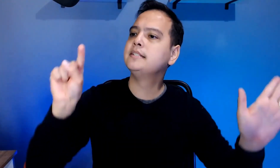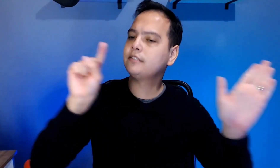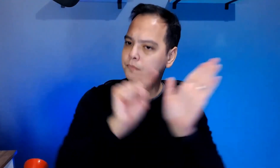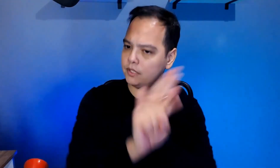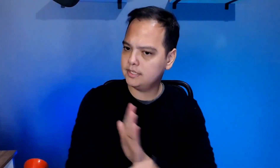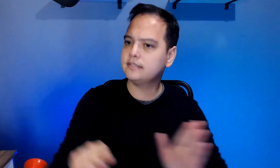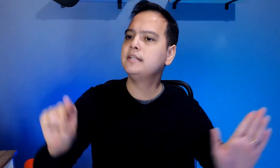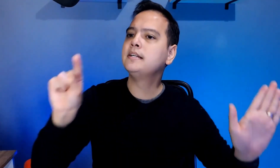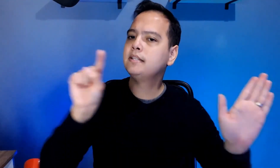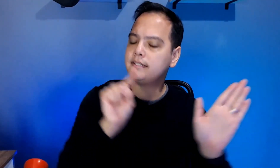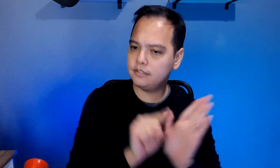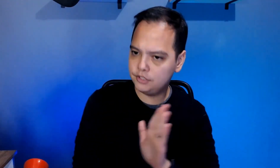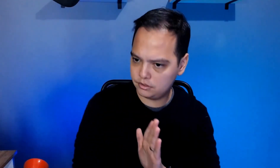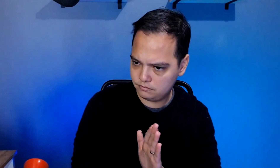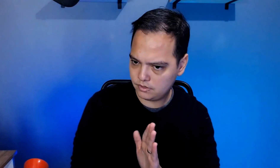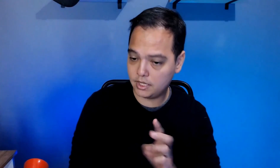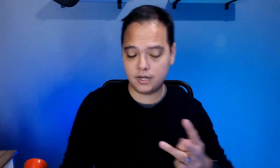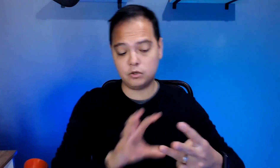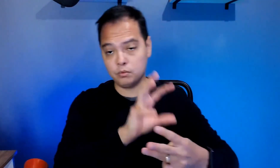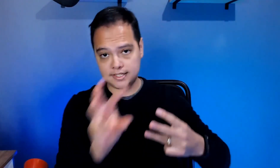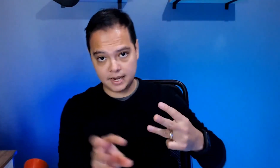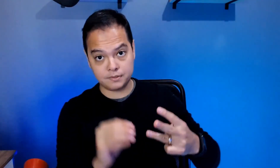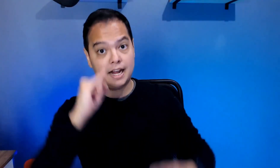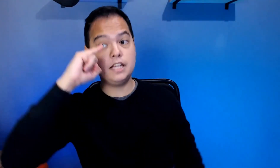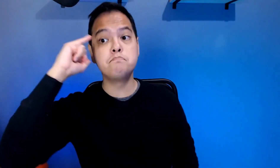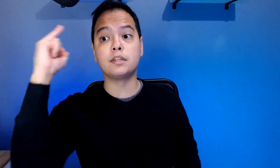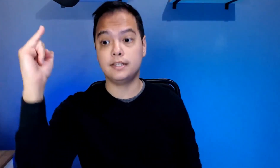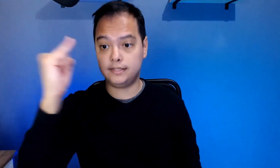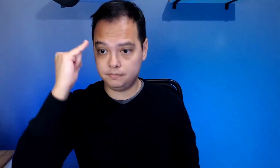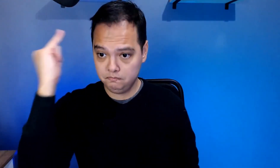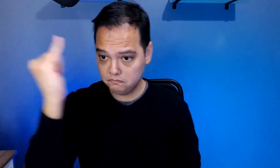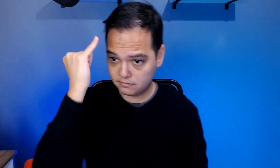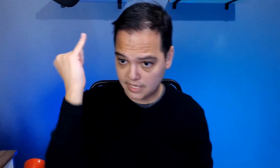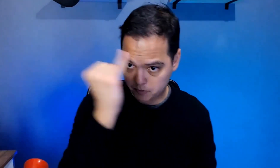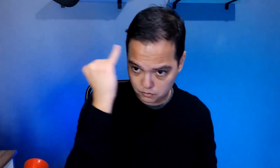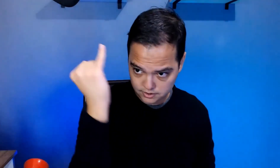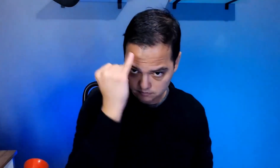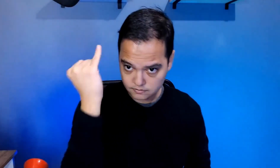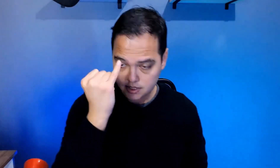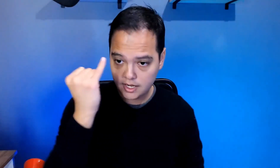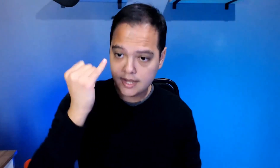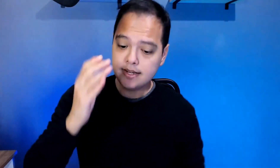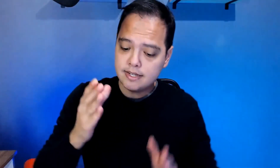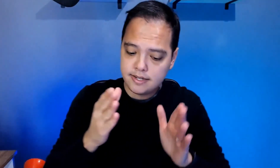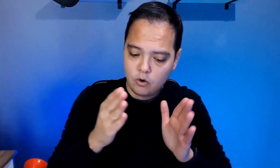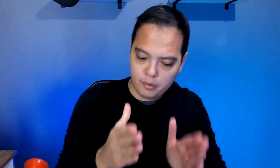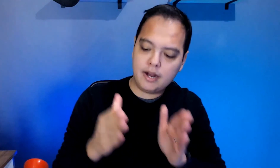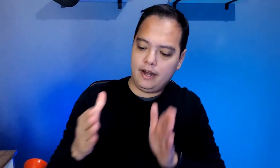são importantes nesse sentido. Okay? Então, aqui são alguns exemplos da importância das perguntas. Se comunicar é tornar